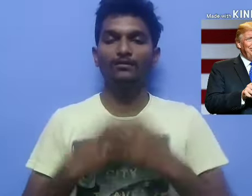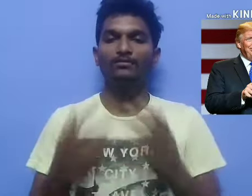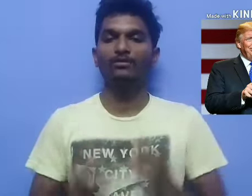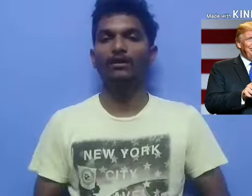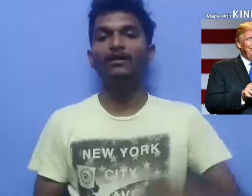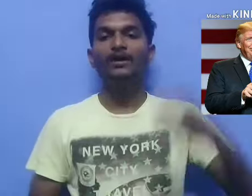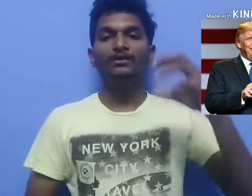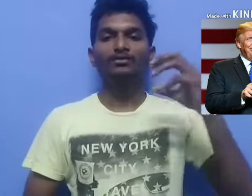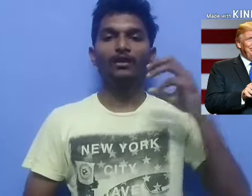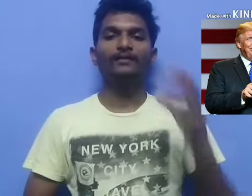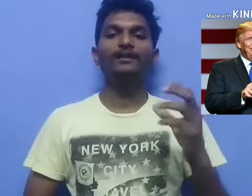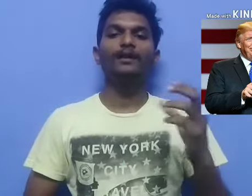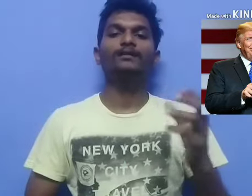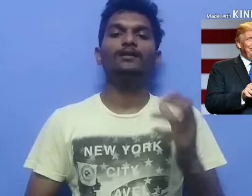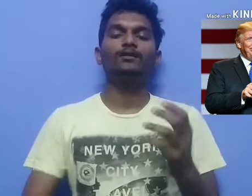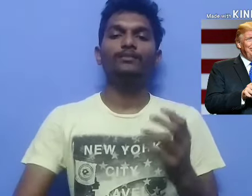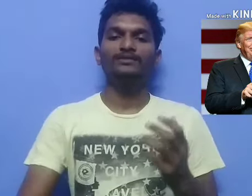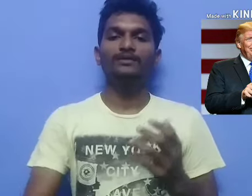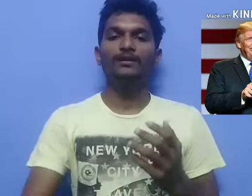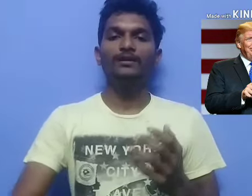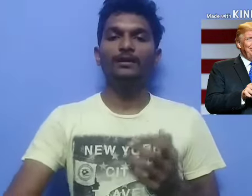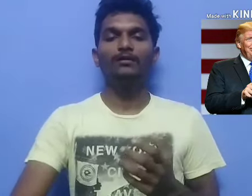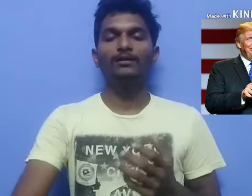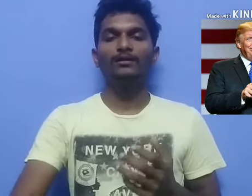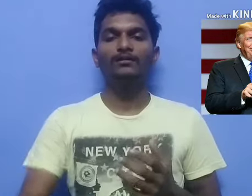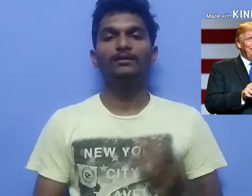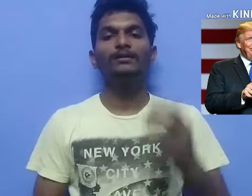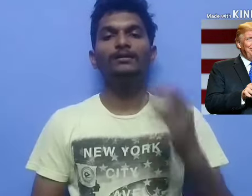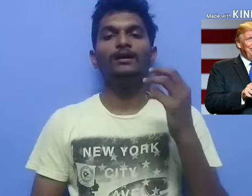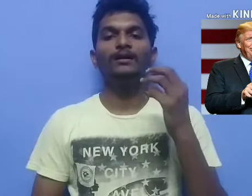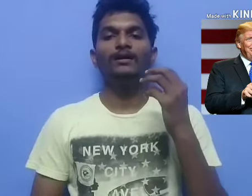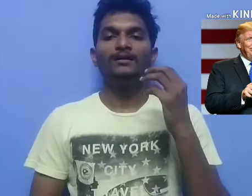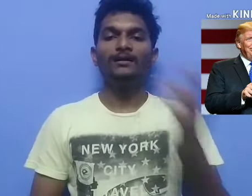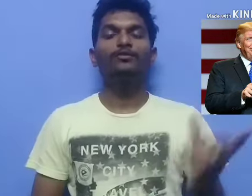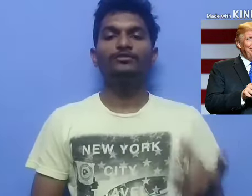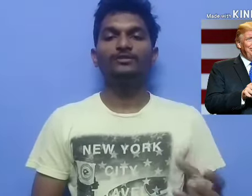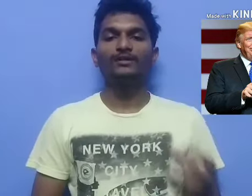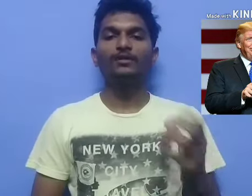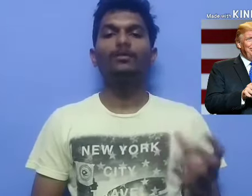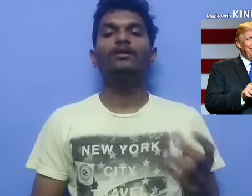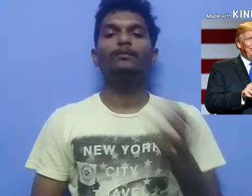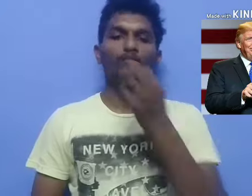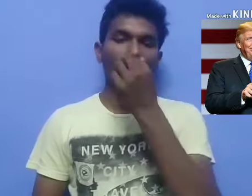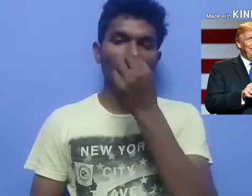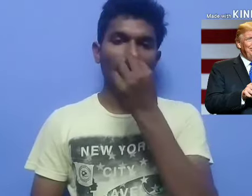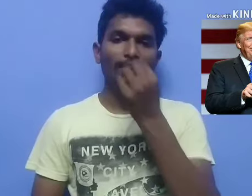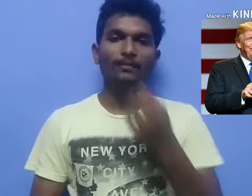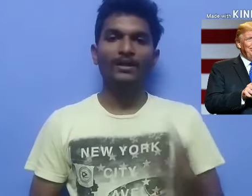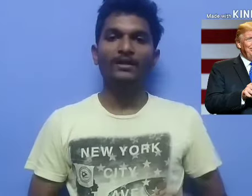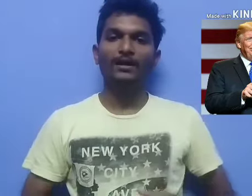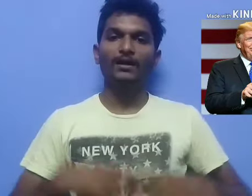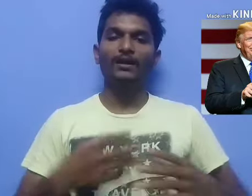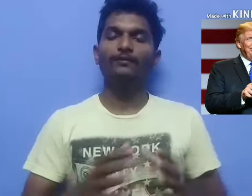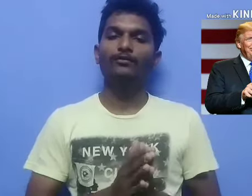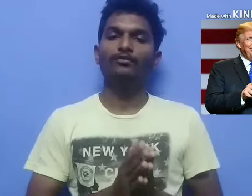மாதிரி சொல்லலாம். ஸோ அந்த கண்ட்ரியோட பிரசிடென்ட் அவங்களுக்கு தான் வந்து தேர்ட் பொசிஷன் இருக்குது. டொனால்ட் ட்ரம்ப் வந்தவொன்னே என்னென்ன பண்ணியிருக்காரு, ஏன் அப்படின்னு